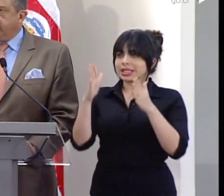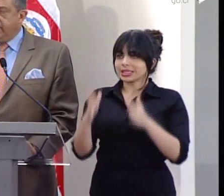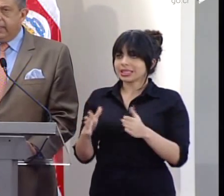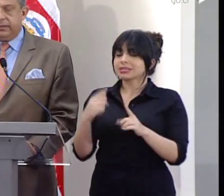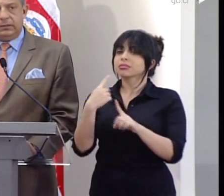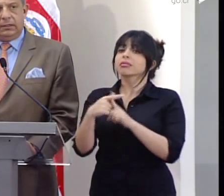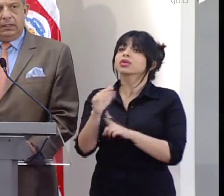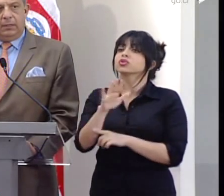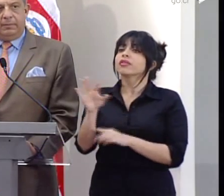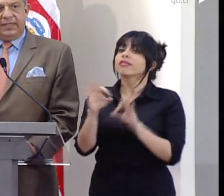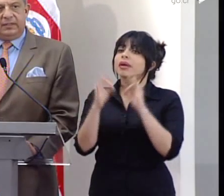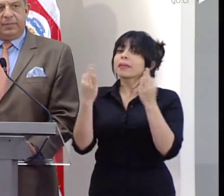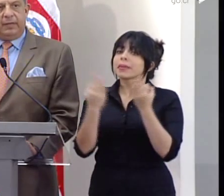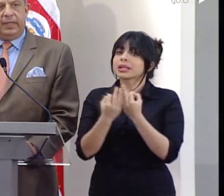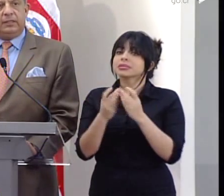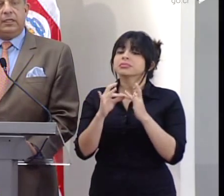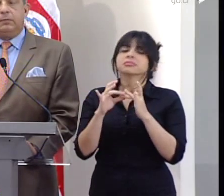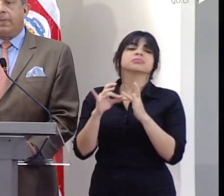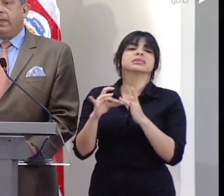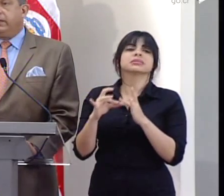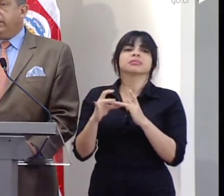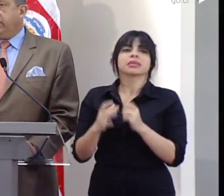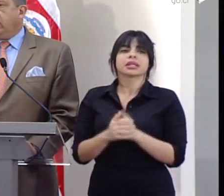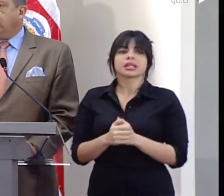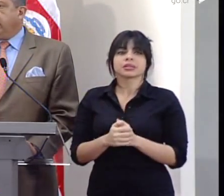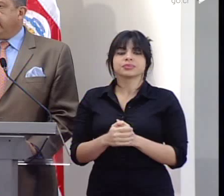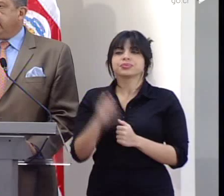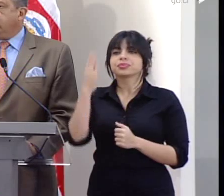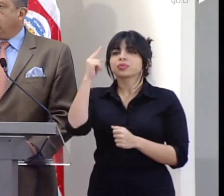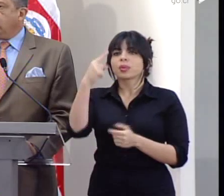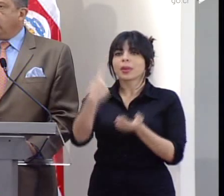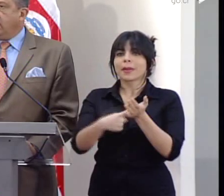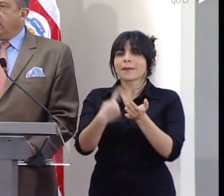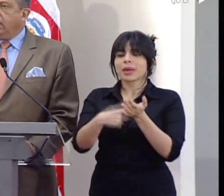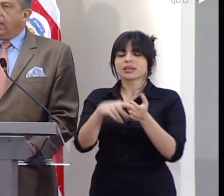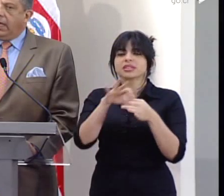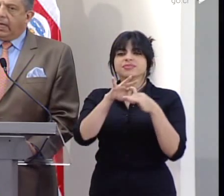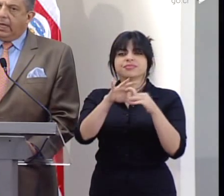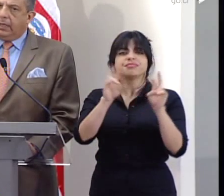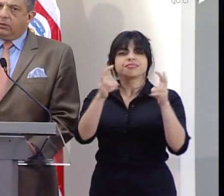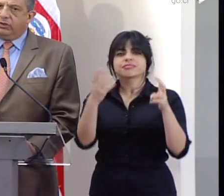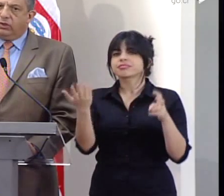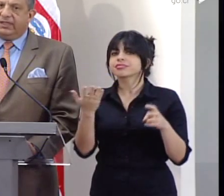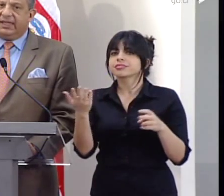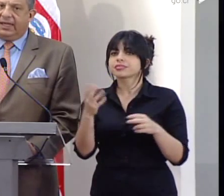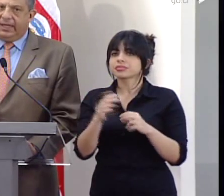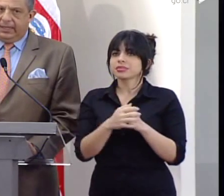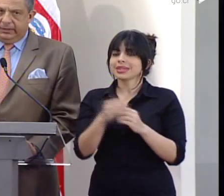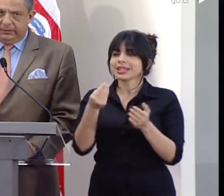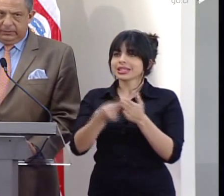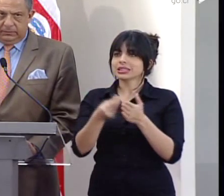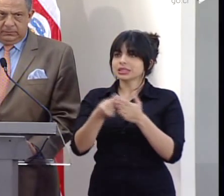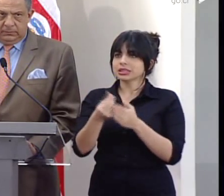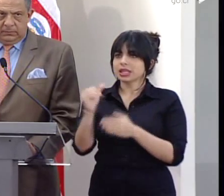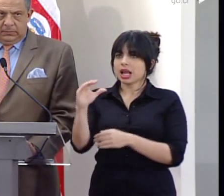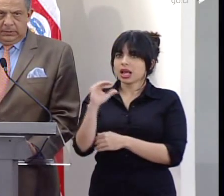sus familias, principalmente debido a un debate en torno a cuestiones